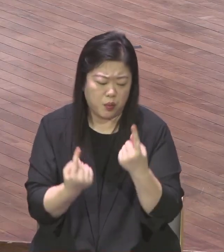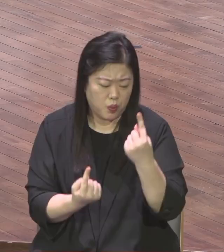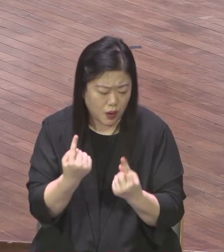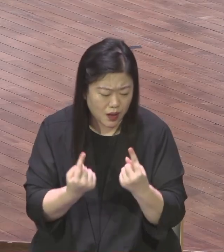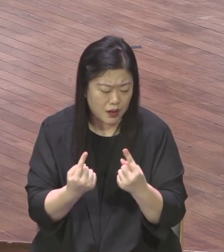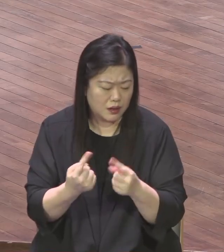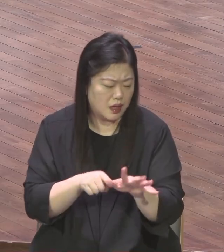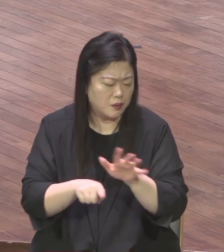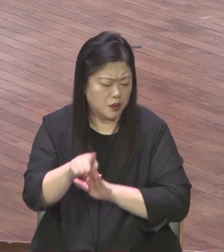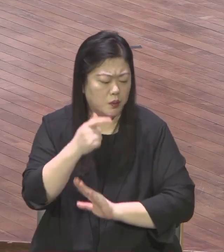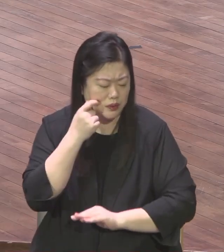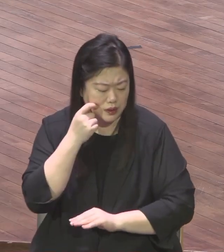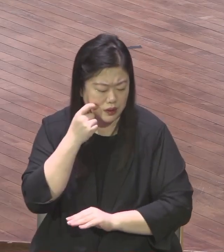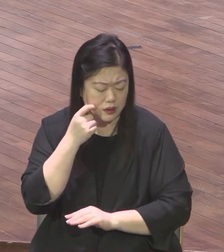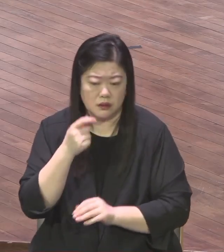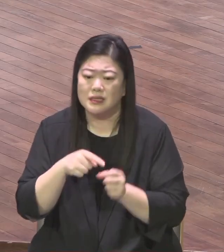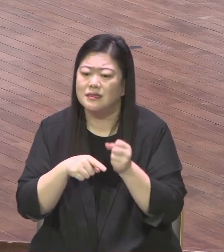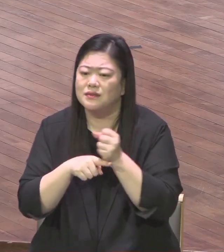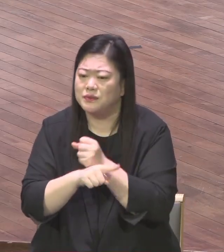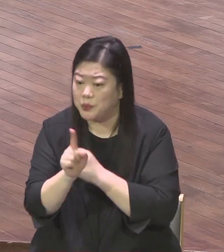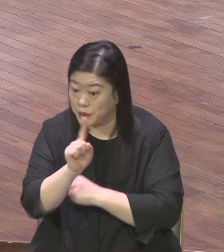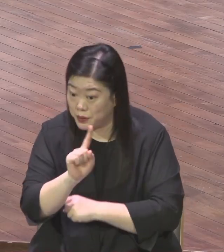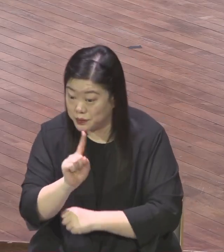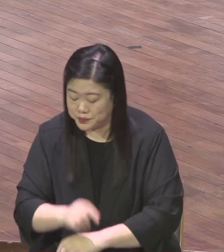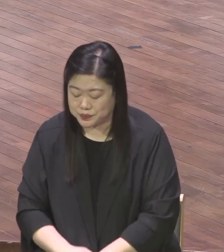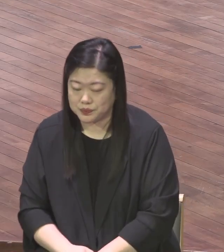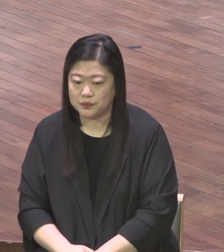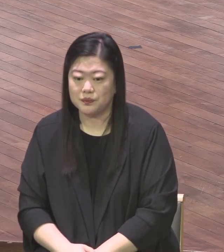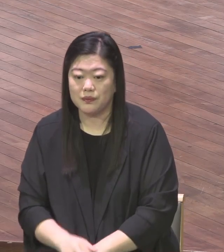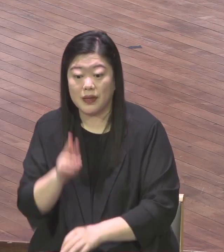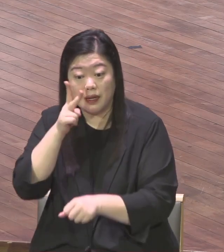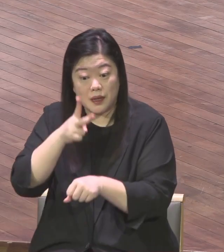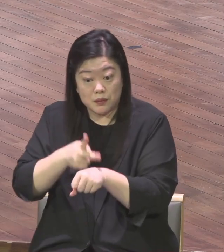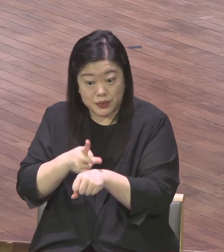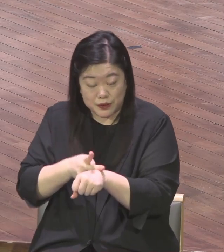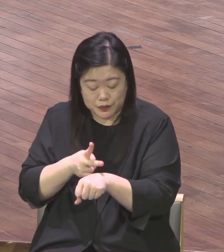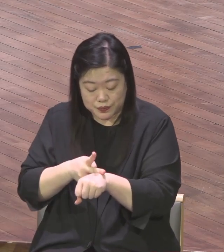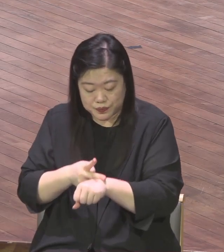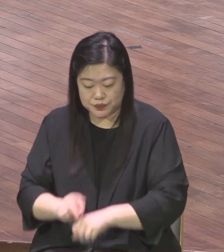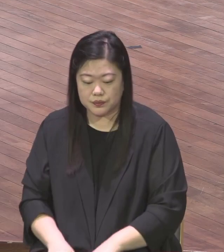앞서지 못하리라. 사도 바울은